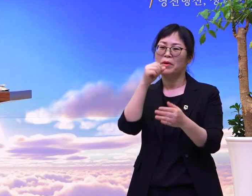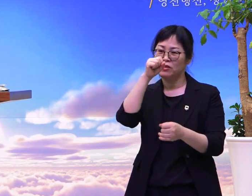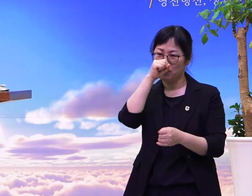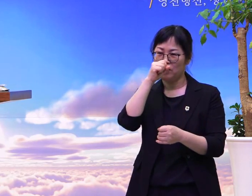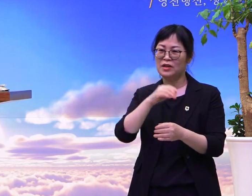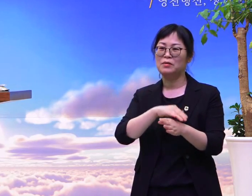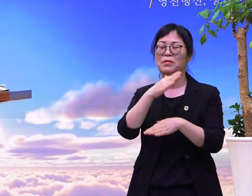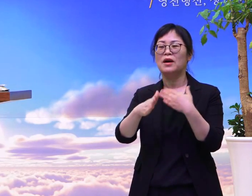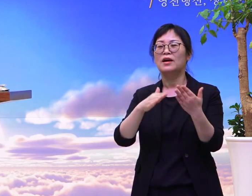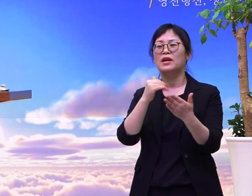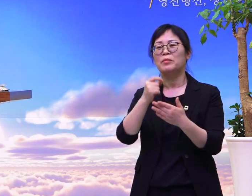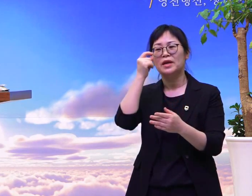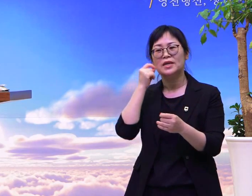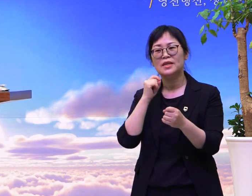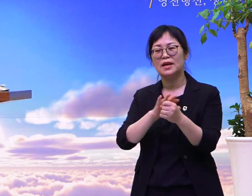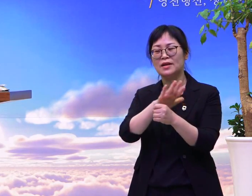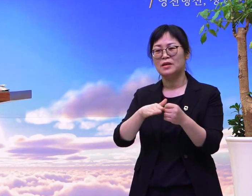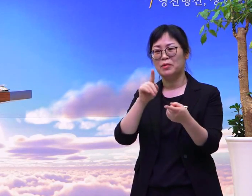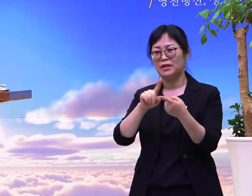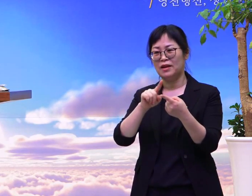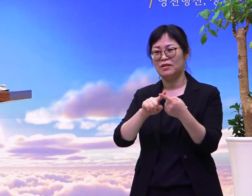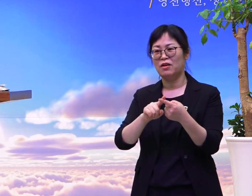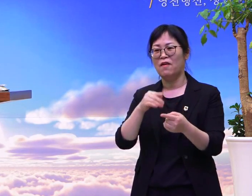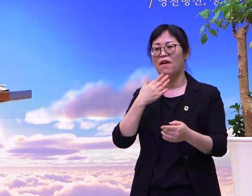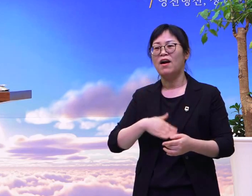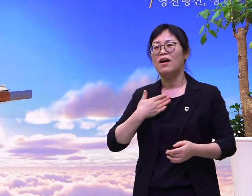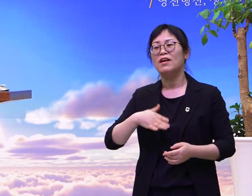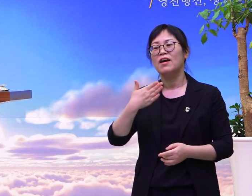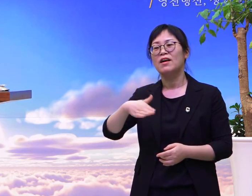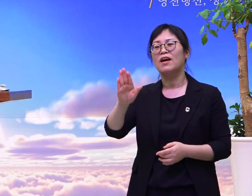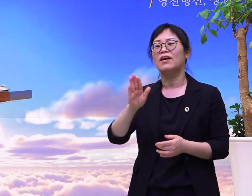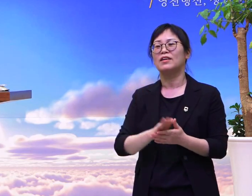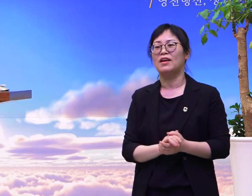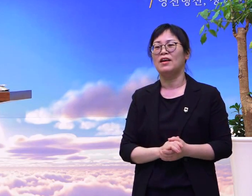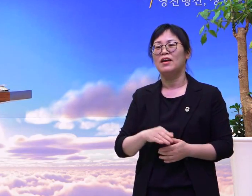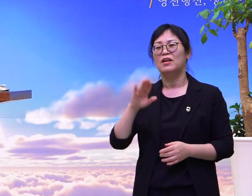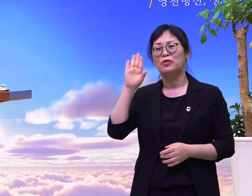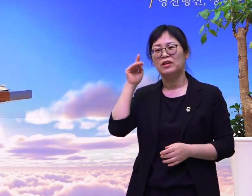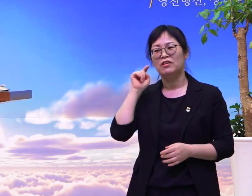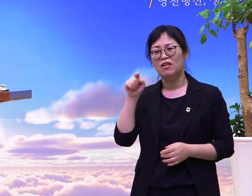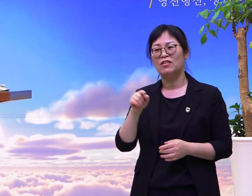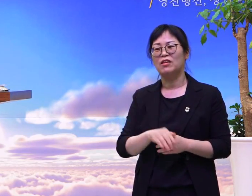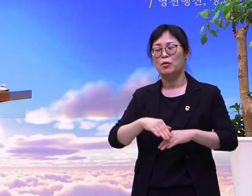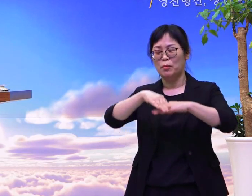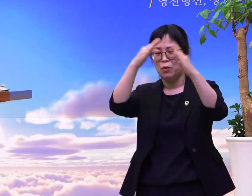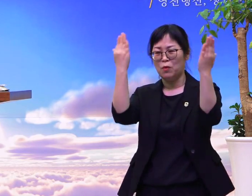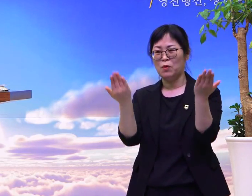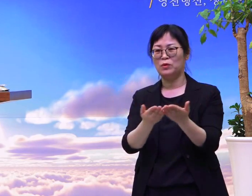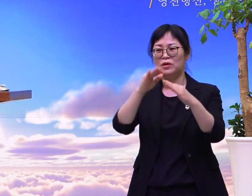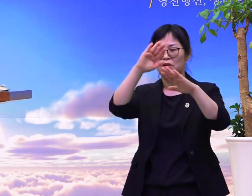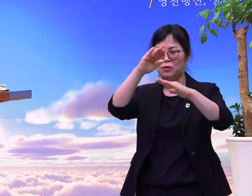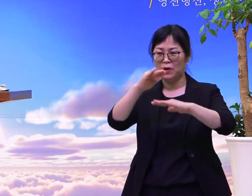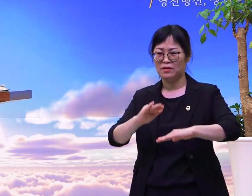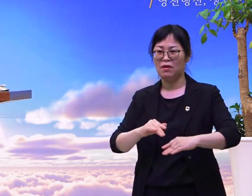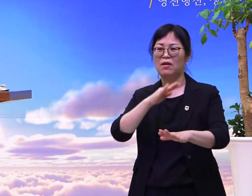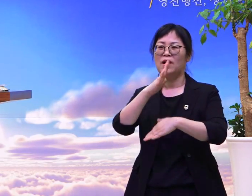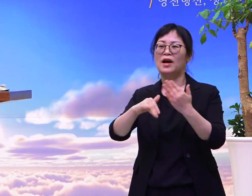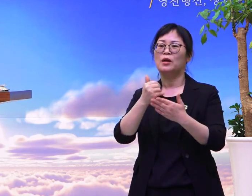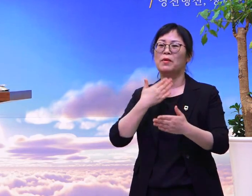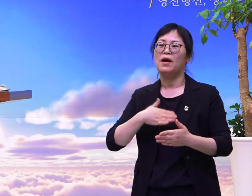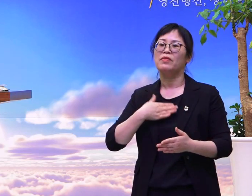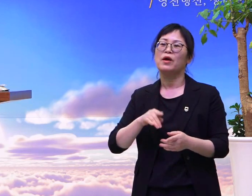선하심, 그리고 하나님의 인자심에 대해서 알아가는 것, 알아가게 되는 그런 모든 과정, 그것을 하나님을 안다고